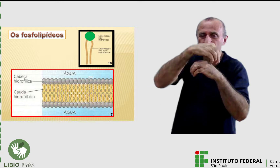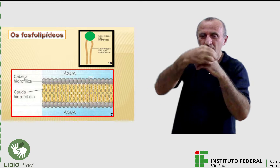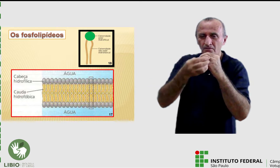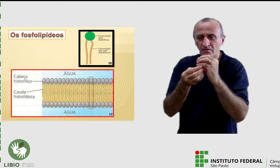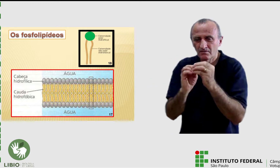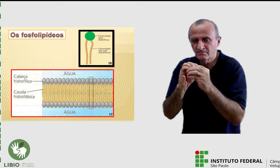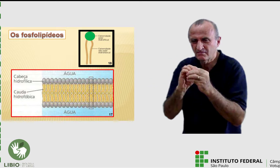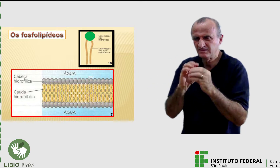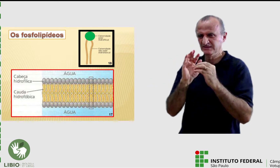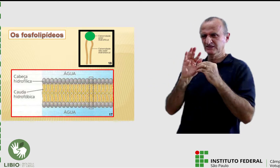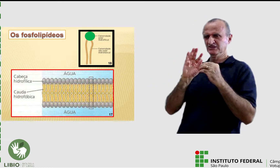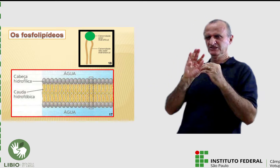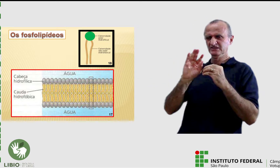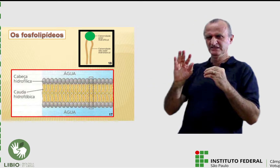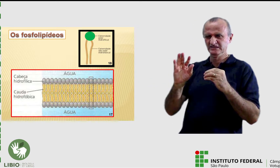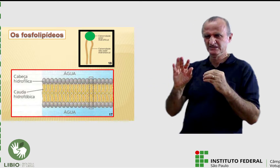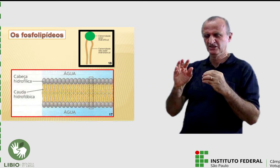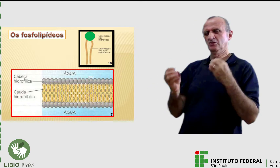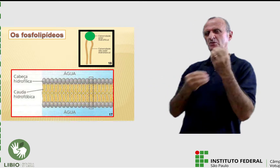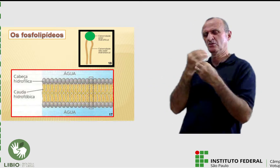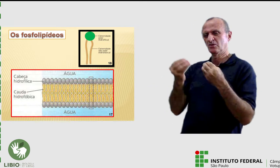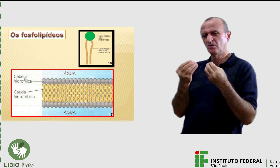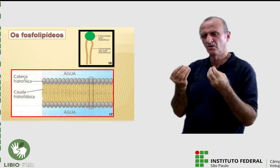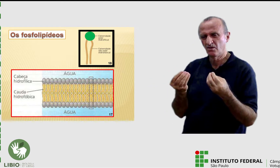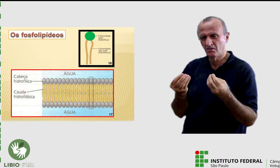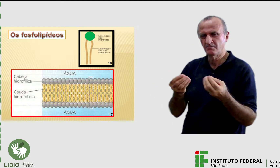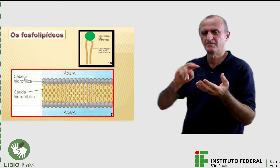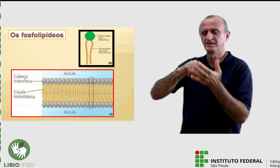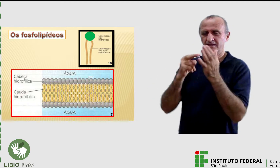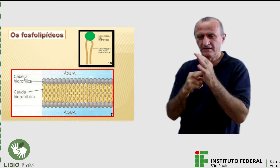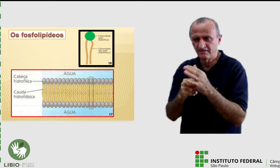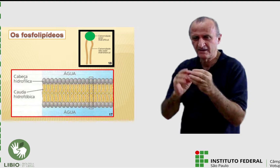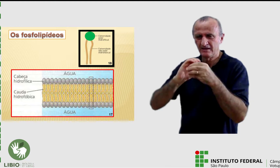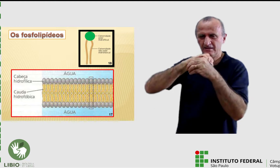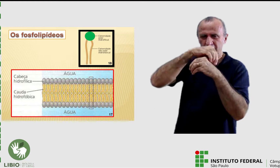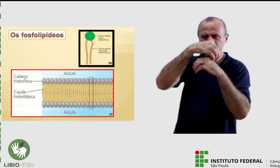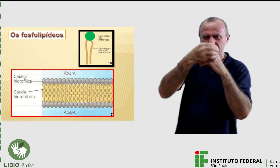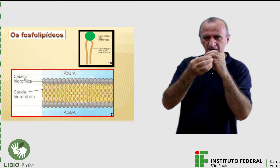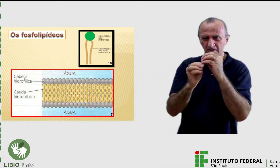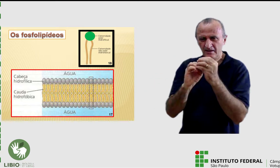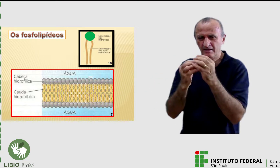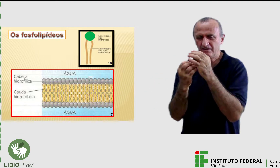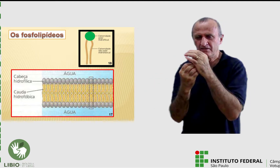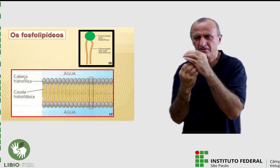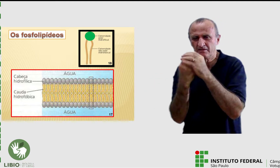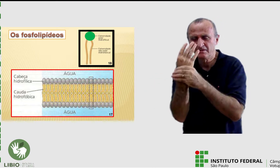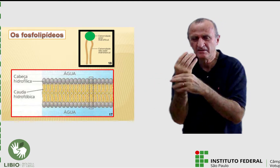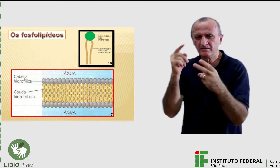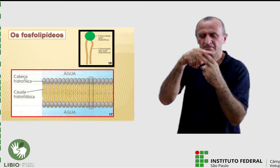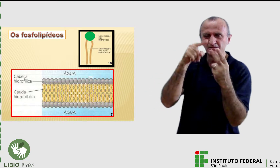antipáticas. Mas o que isso significa? Significa que a molécula é formada de duas